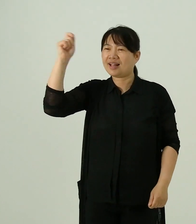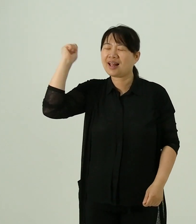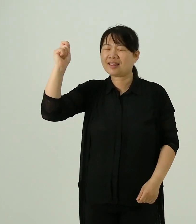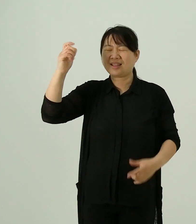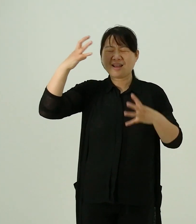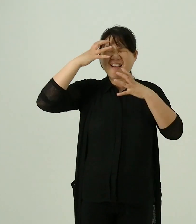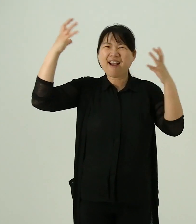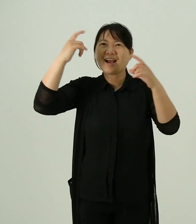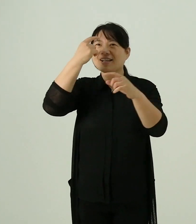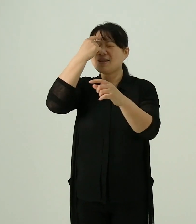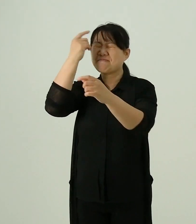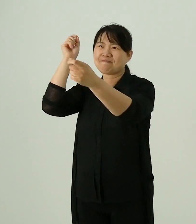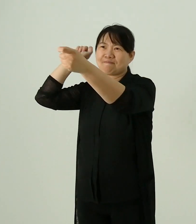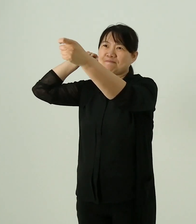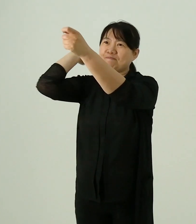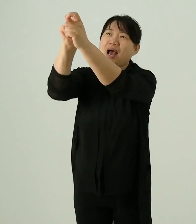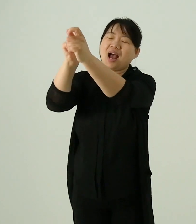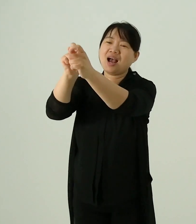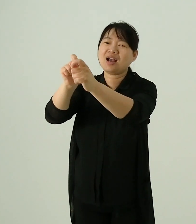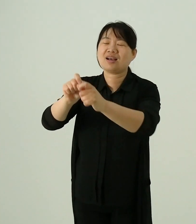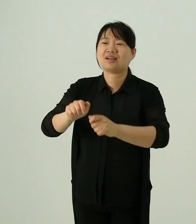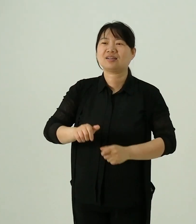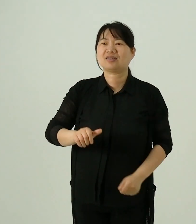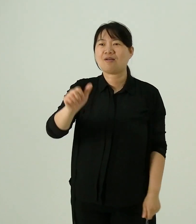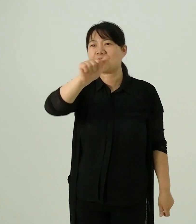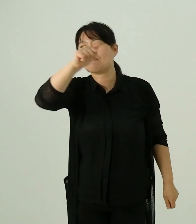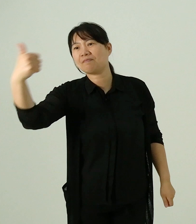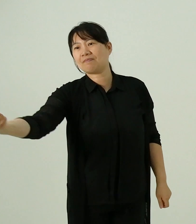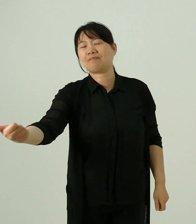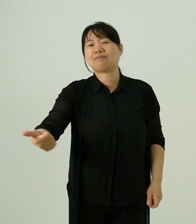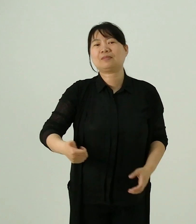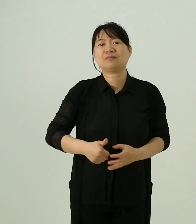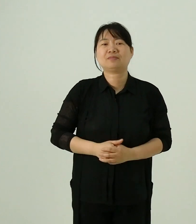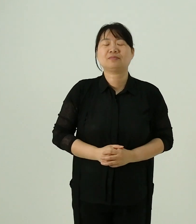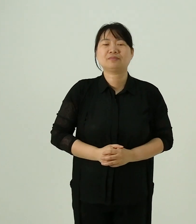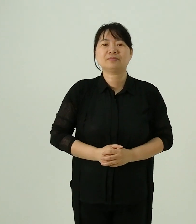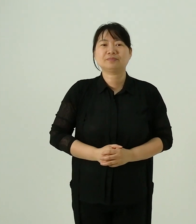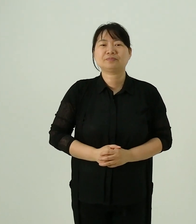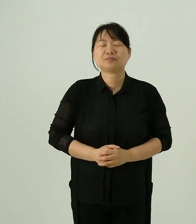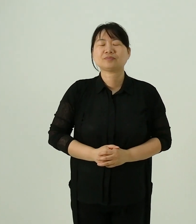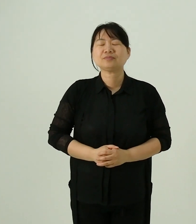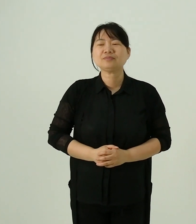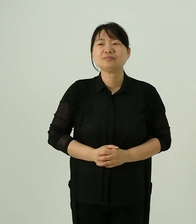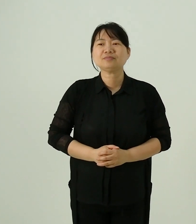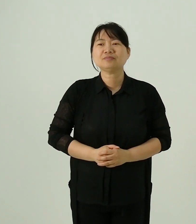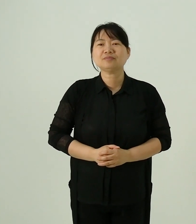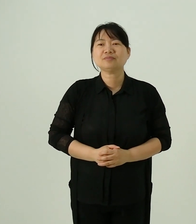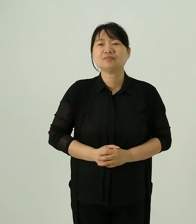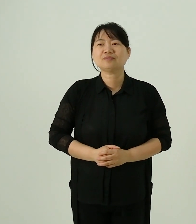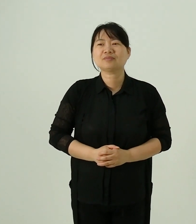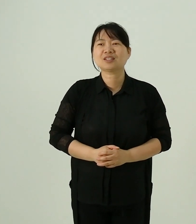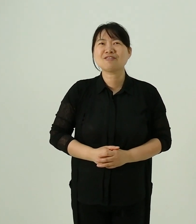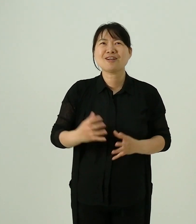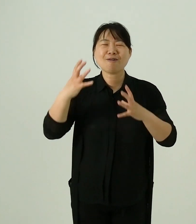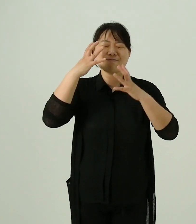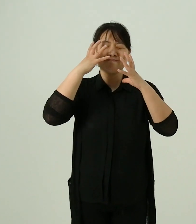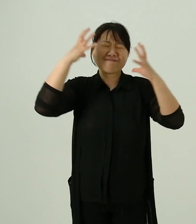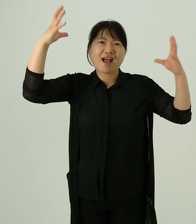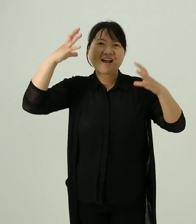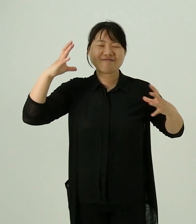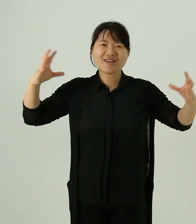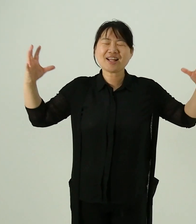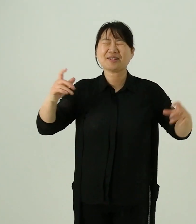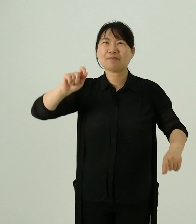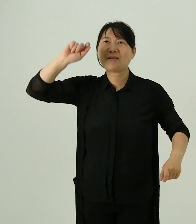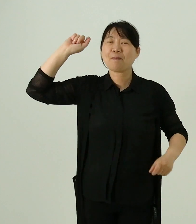골리앗의 이마를 정통으로 맞춰가지고 거꾸로 틀었어요. 그 큰이 얼마나 맞히기 좋았겠어요.